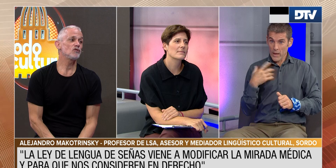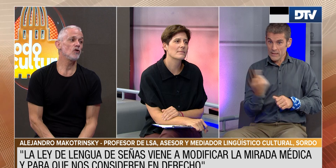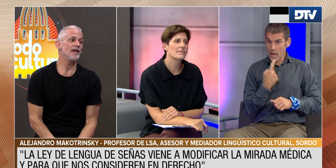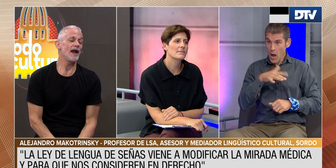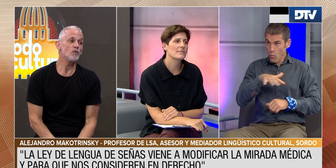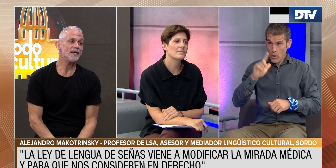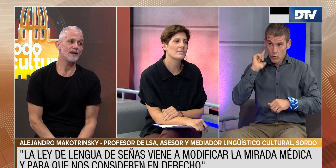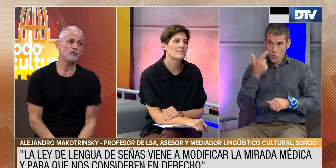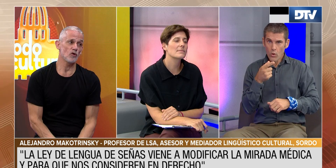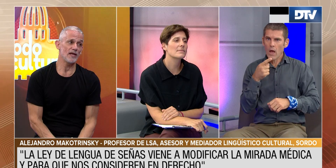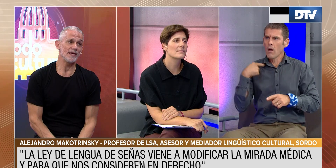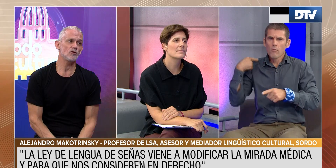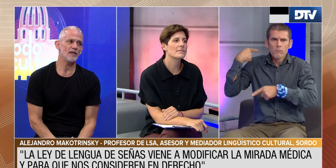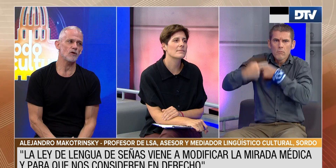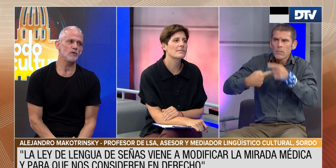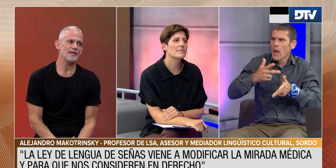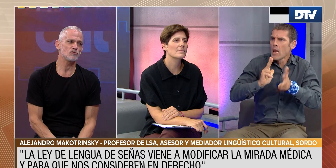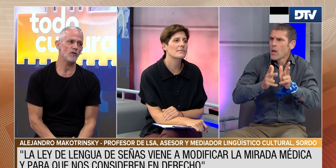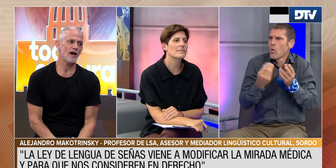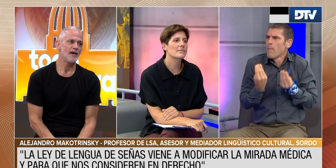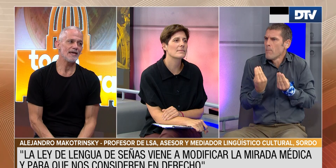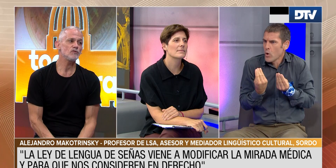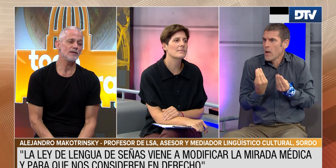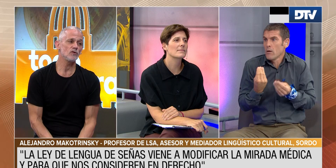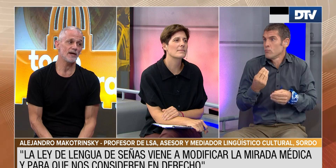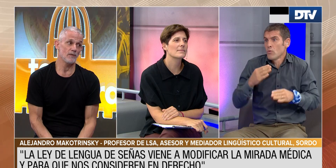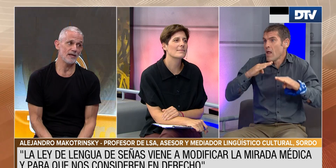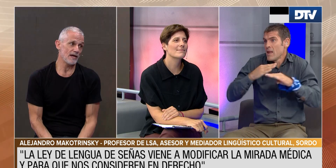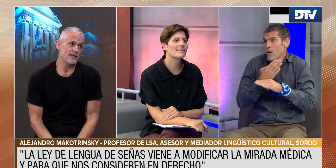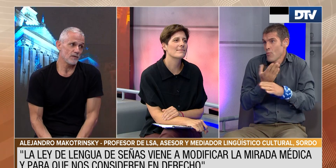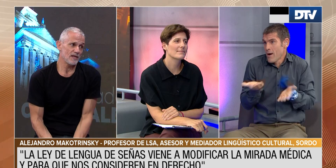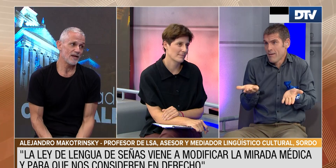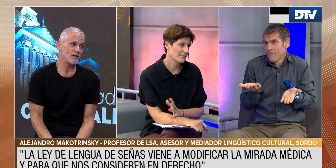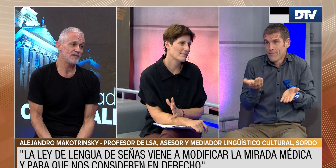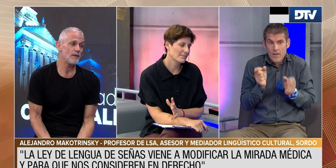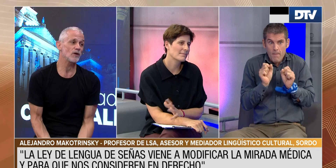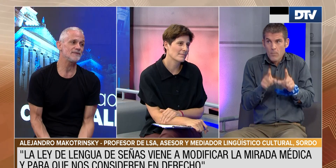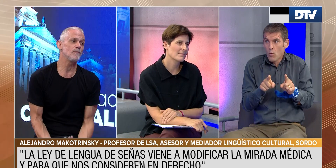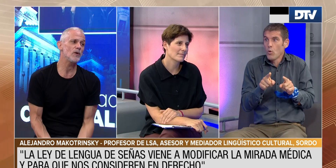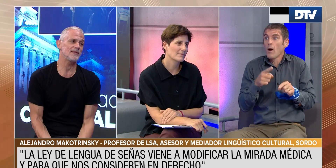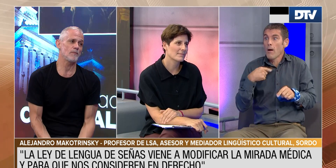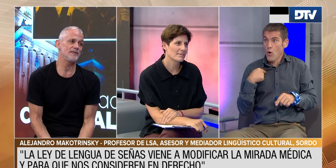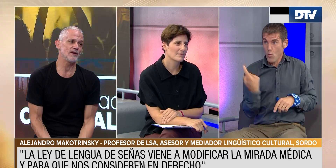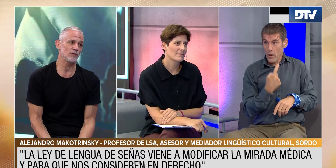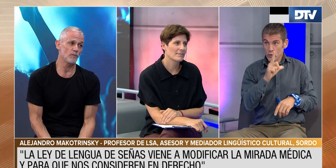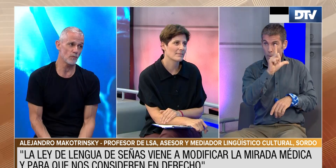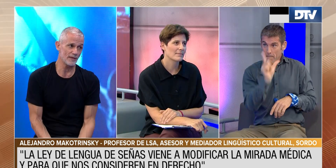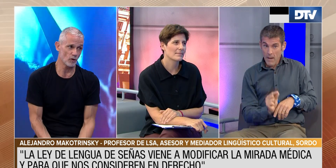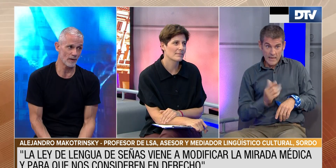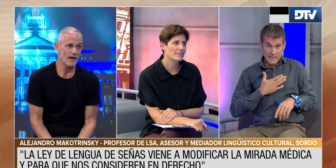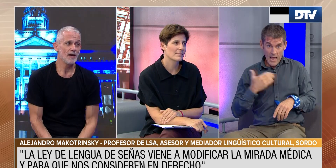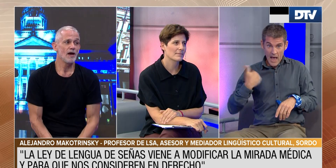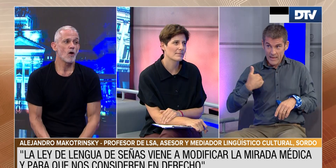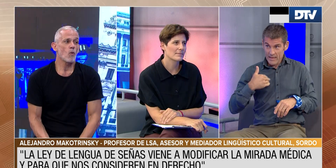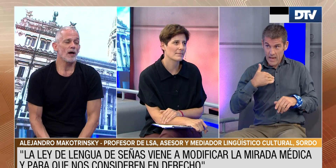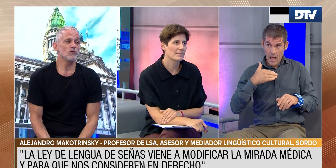La historia, nuestra historia, la historia de la comunidad sorda es una historia que viene a través de la lengua de señas porque se puede transmitir en nuestro propio